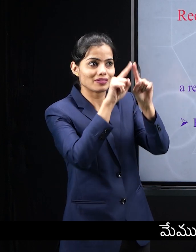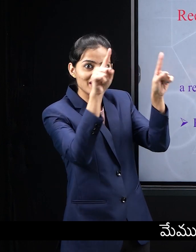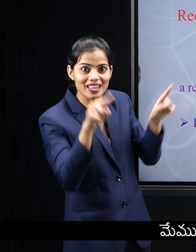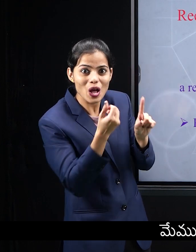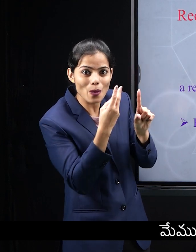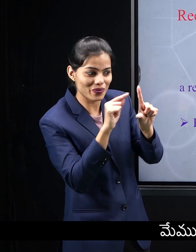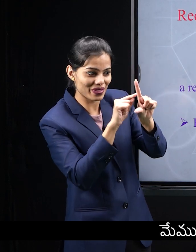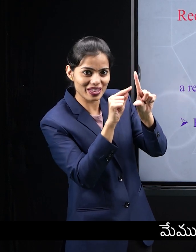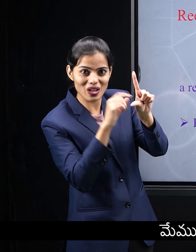PQRS.